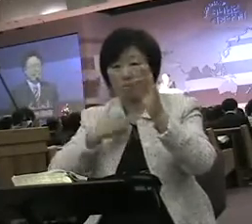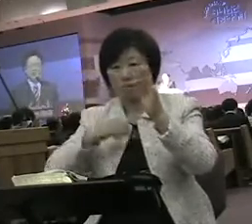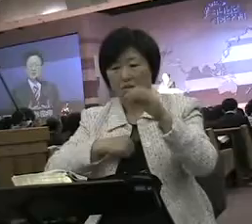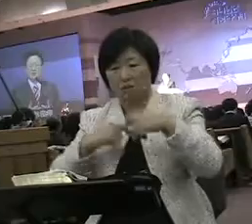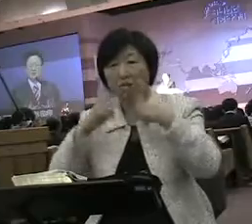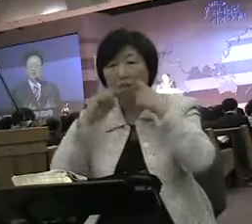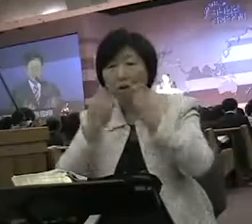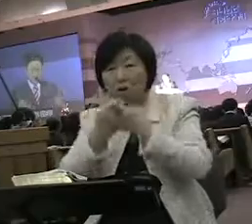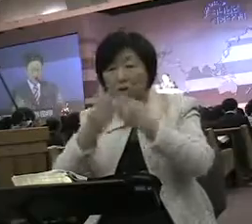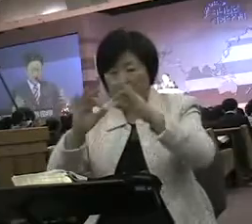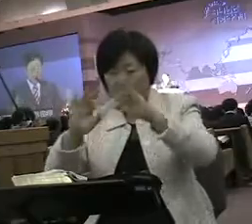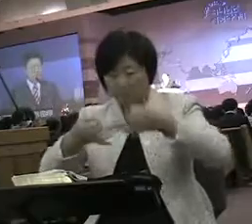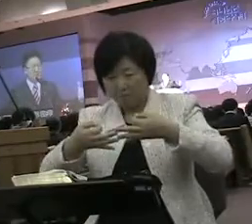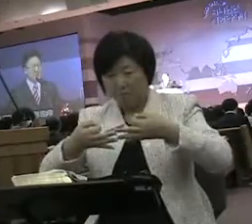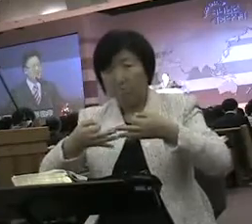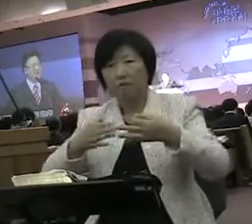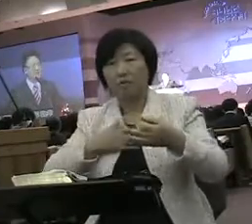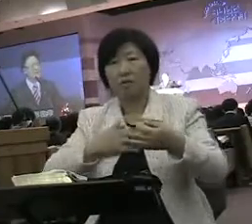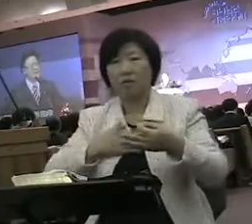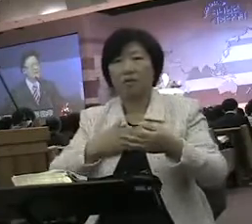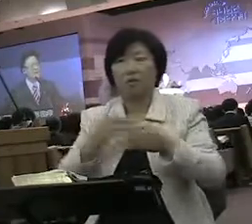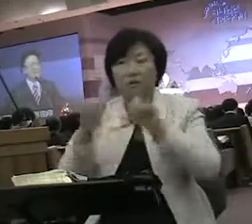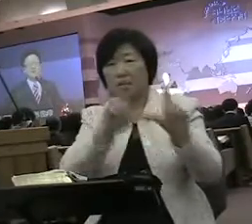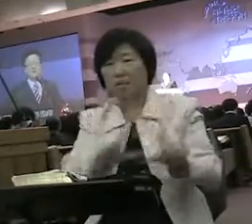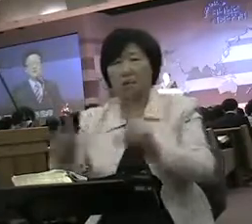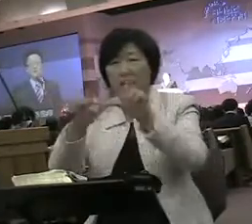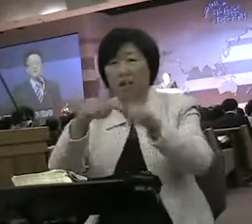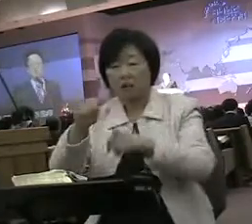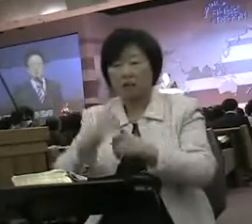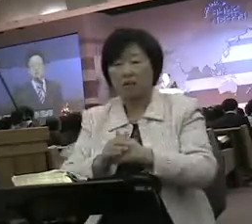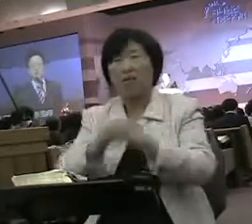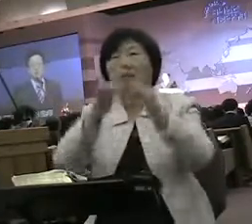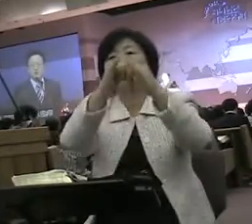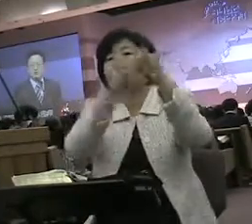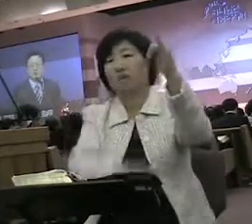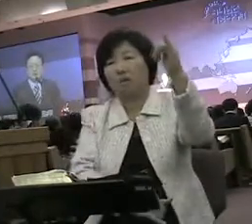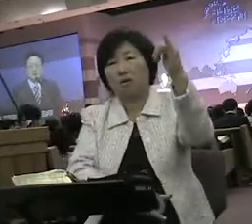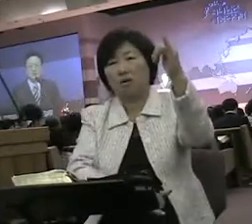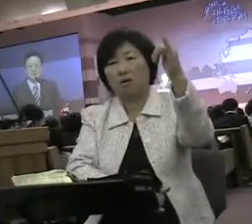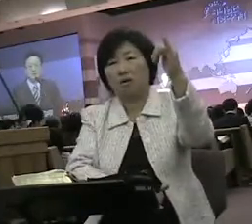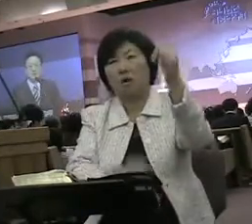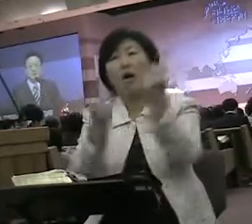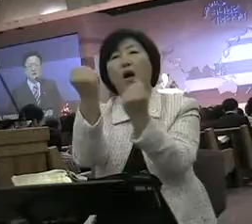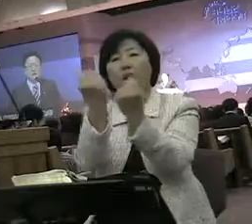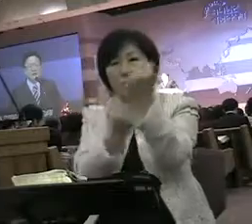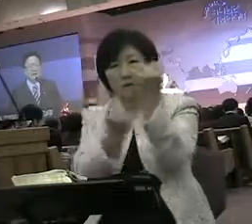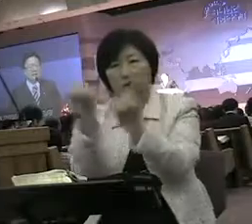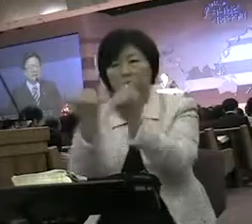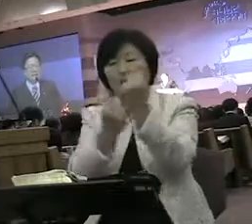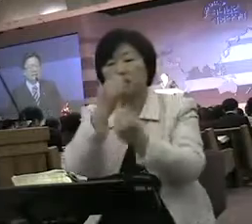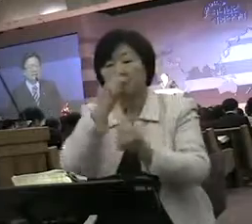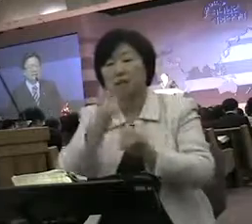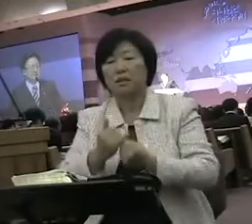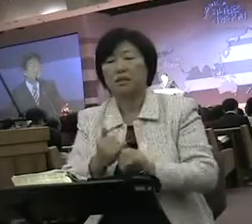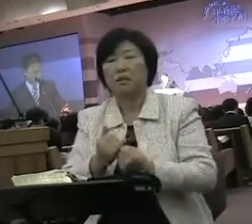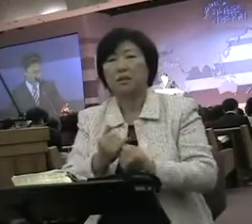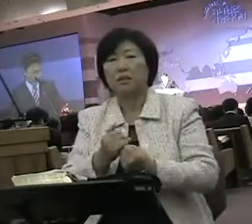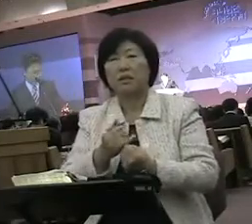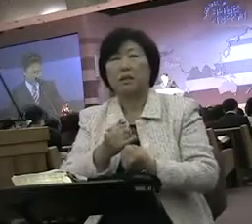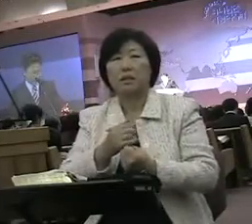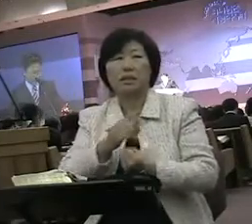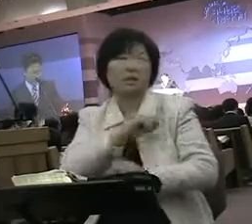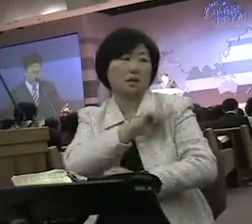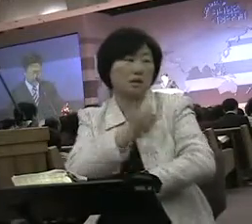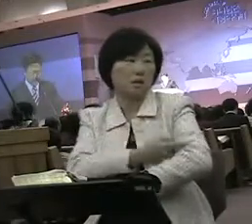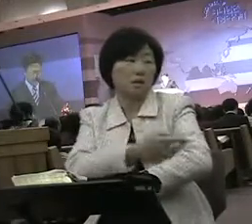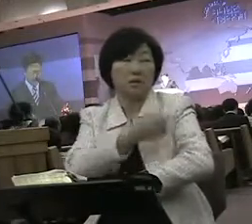시각으로 내 인생과 내가 살아가는 이 역사들을 해석할 수 있는 이 해석 능력이 있어야